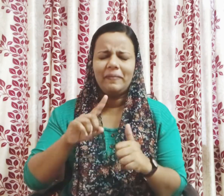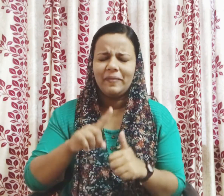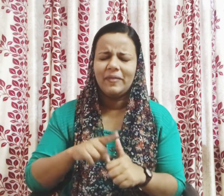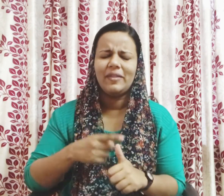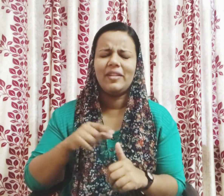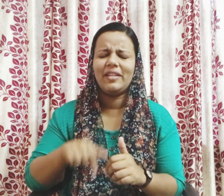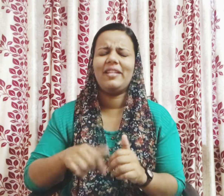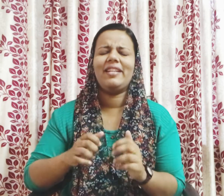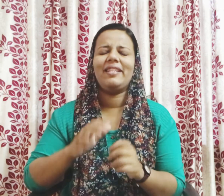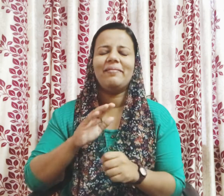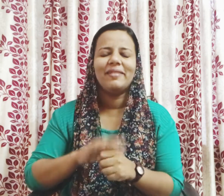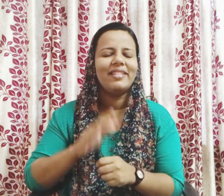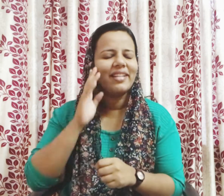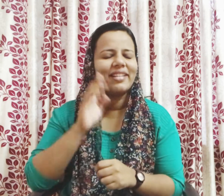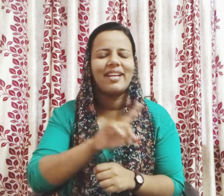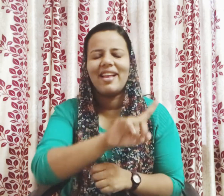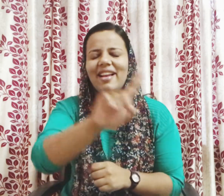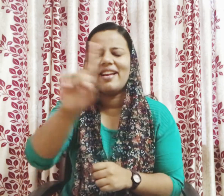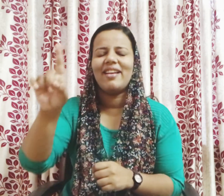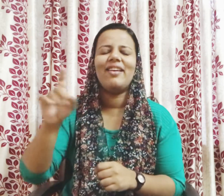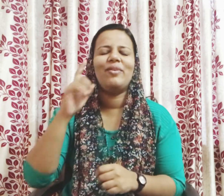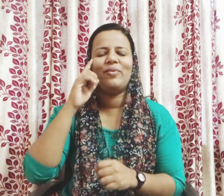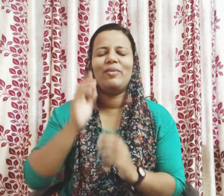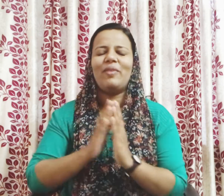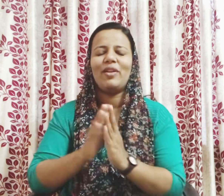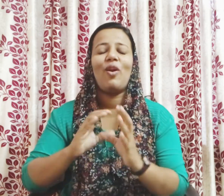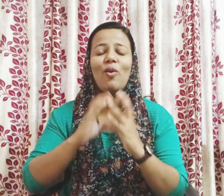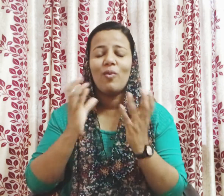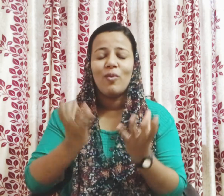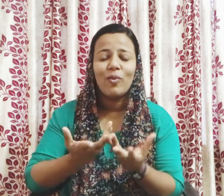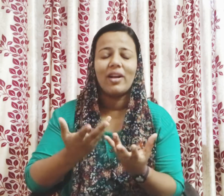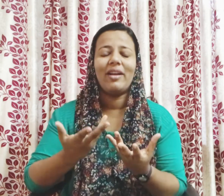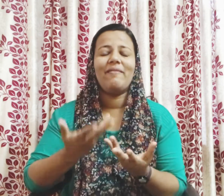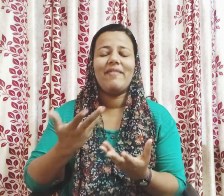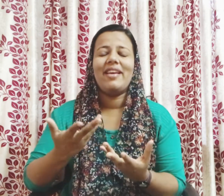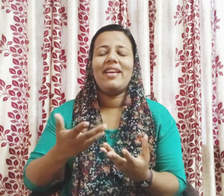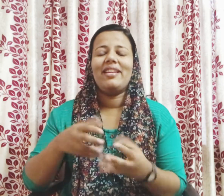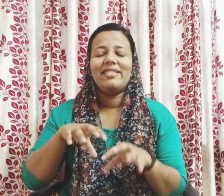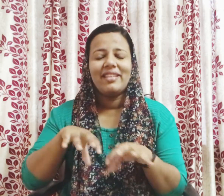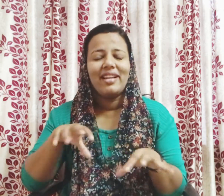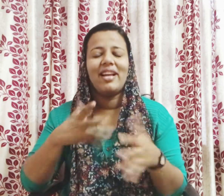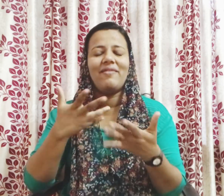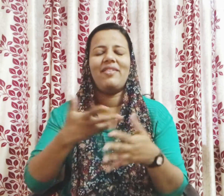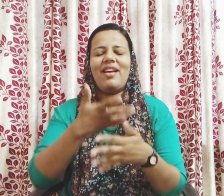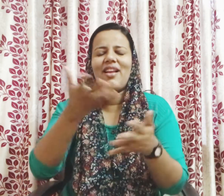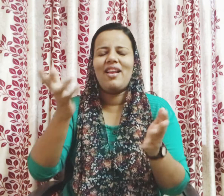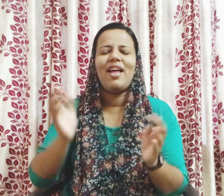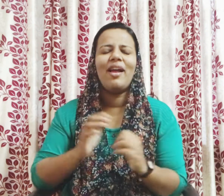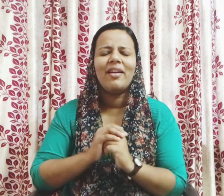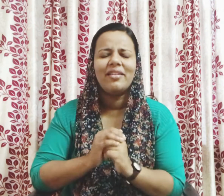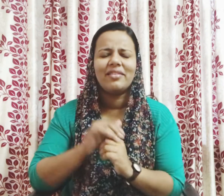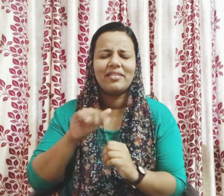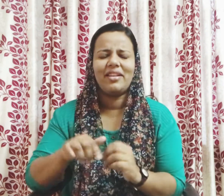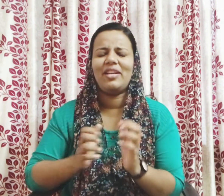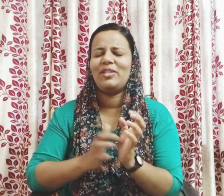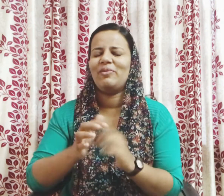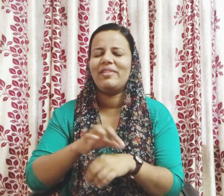ഈ പ്രഭാതത്തിൽ ശബ്ദം കേൾക്കുന്ന എല്ലാ മക്കൾക്കും വേണ്ടി പ്രാർത്ഥിക്കുന്നു. ലോകത്തിൻ്റെ വിവിധ ഭാഗങ്ങളിൽ നിന്ന് അങ്ങേ ആരാധിക്കുന്ന നിൻ്റെ കുഞ്ഞുങ്ങളെ അങ്ങയുടെ തിരുരക്തം